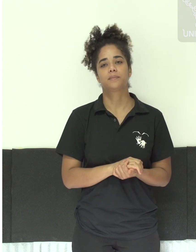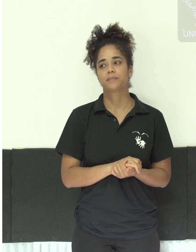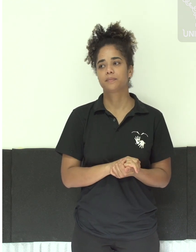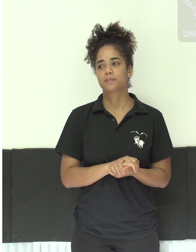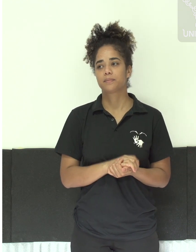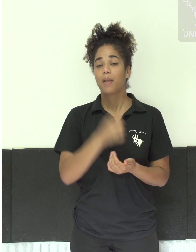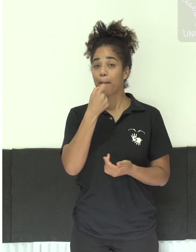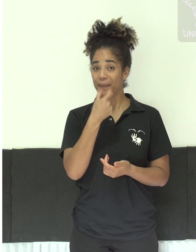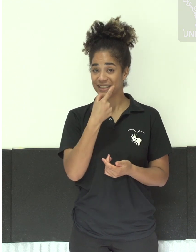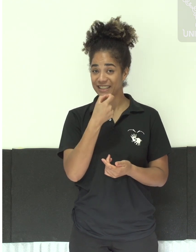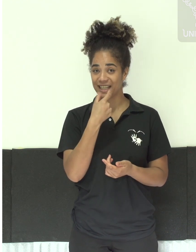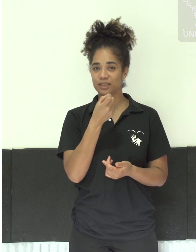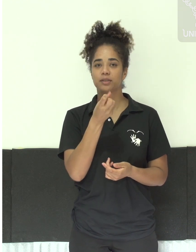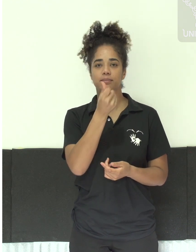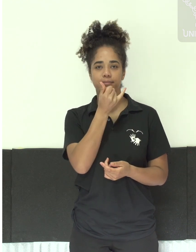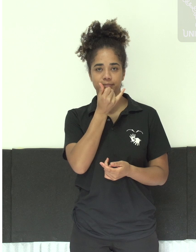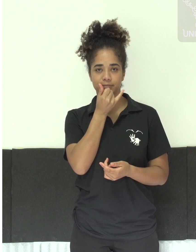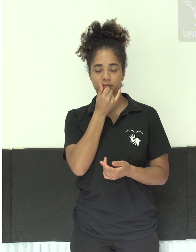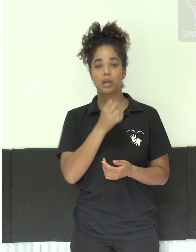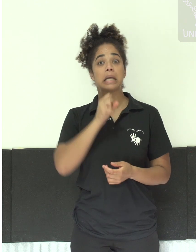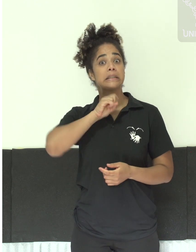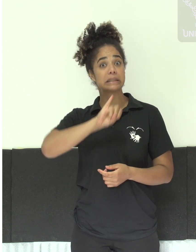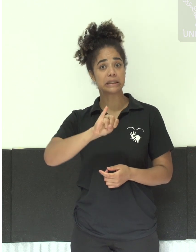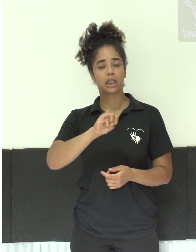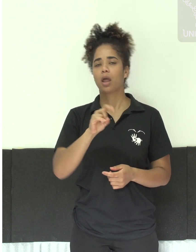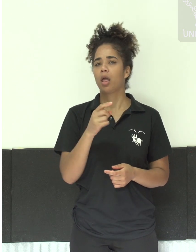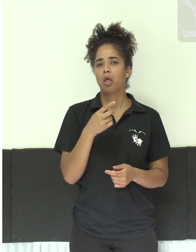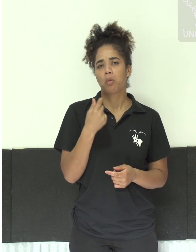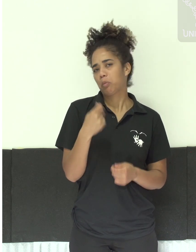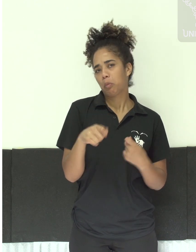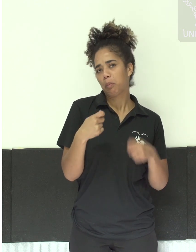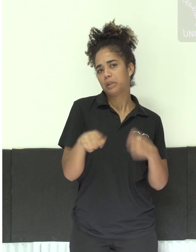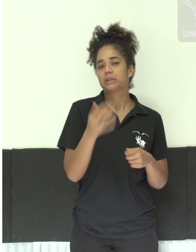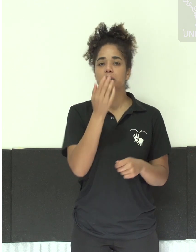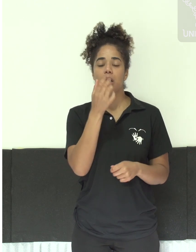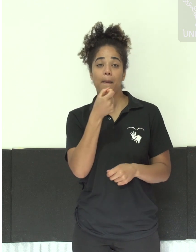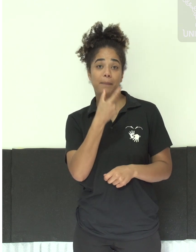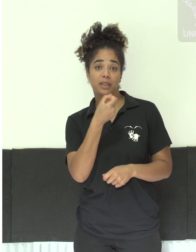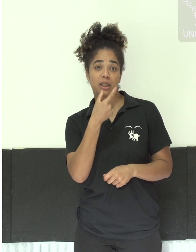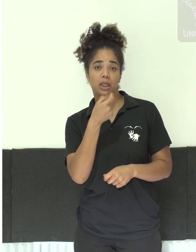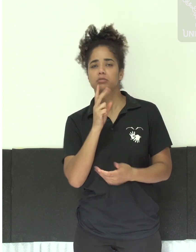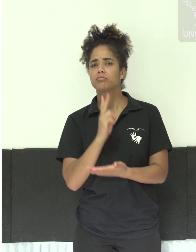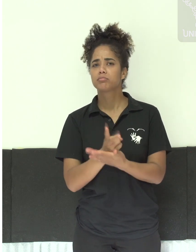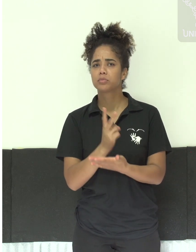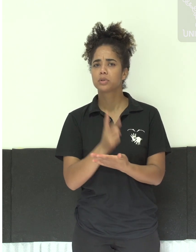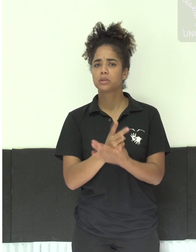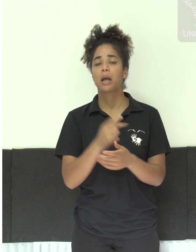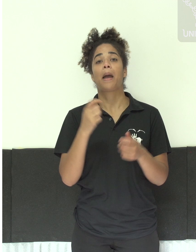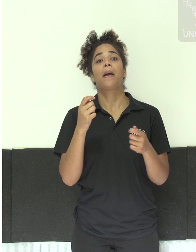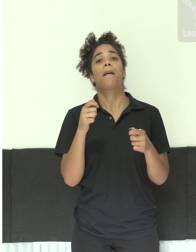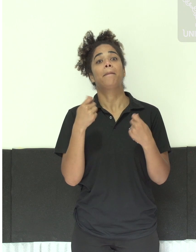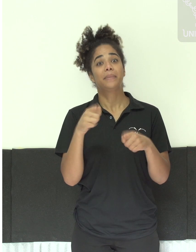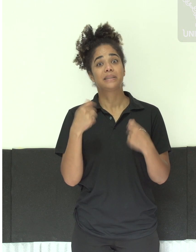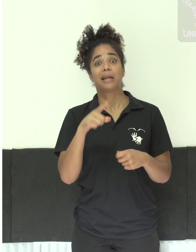Caso não faça uso de medicações de uso contínuo, para pelo menos 90